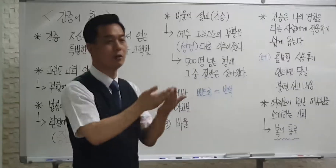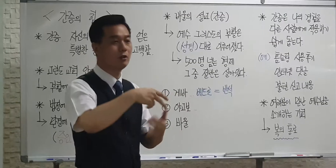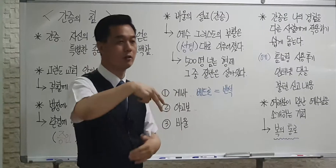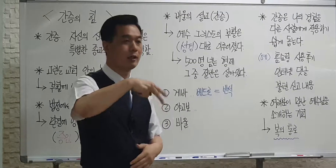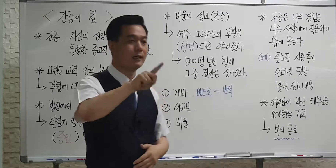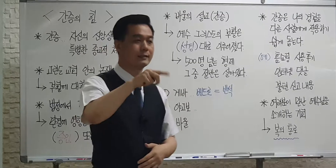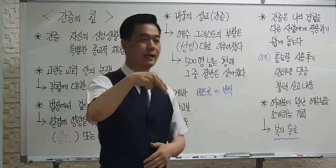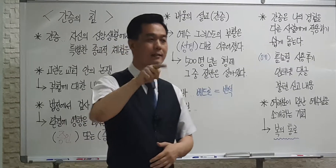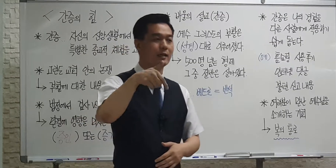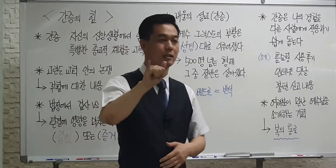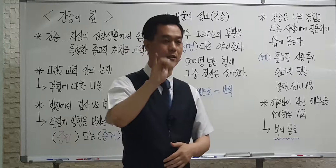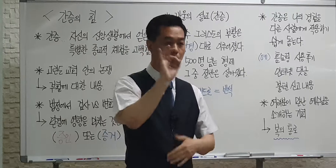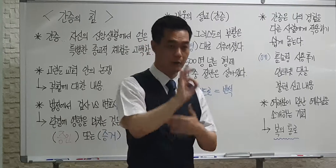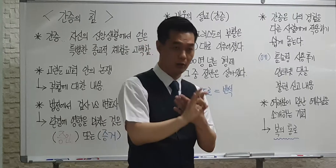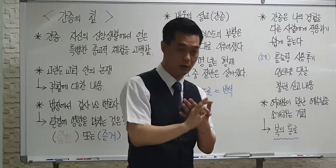구약성경 사사기 보면